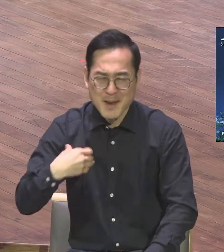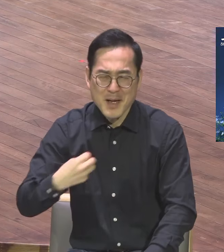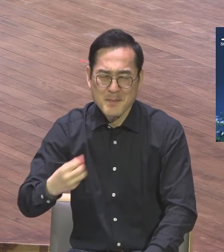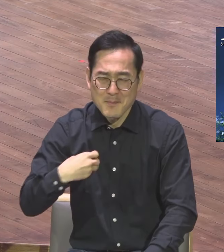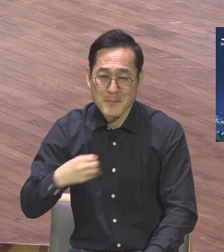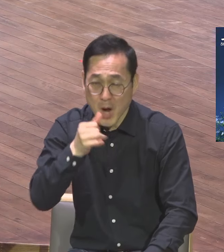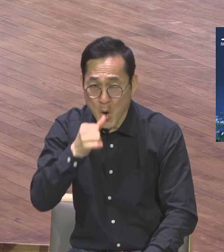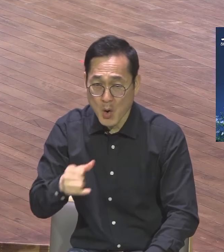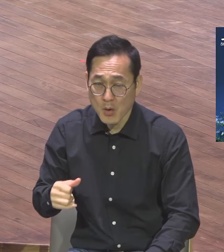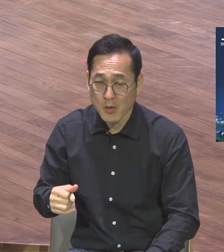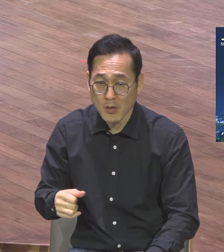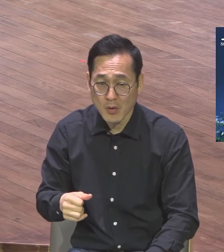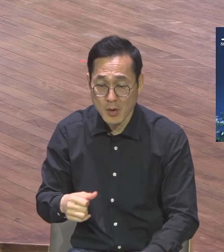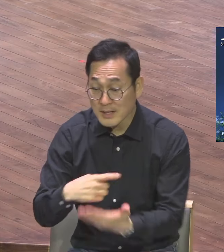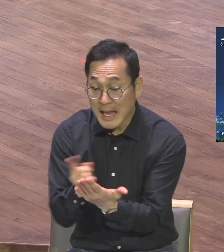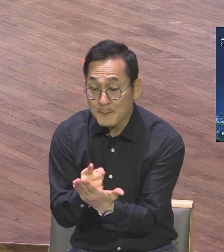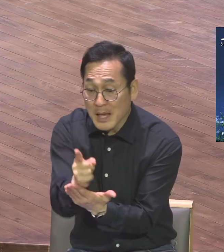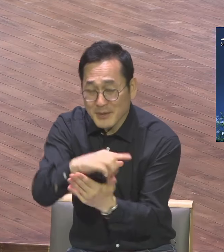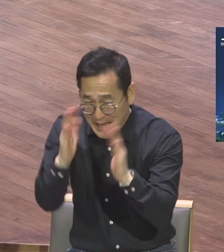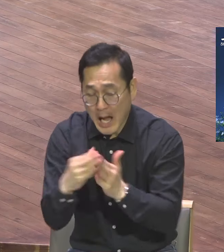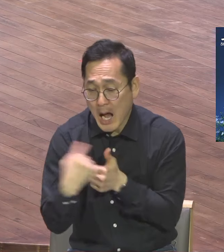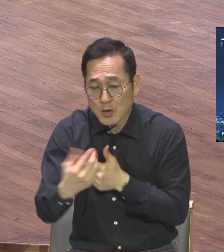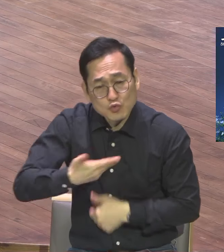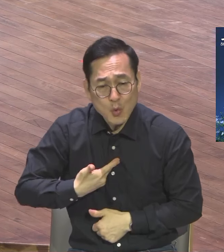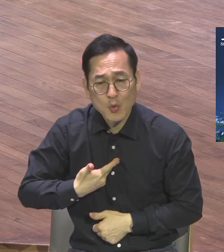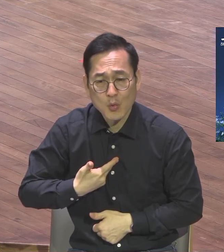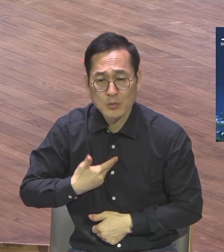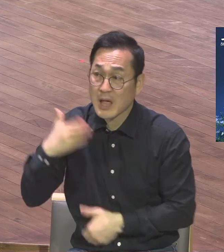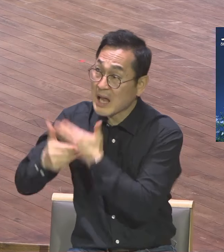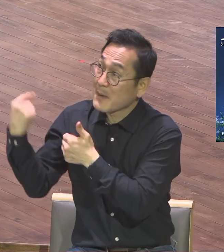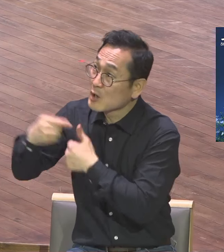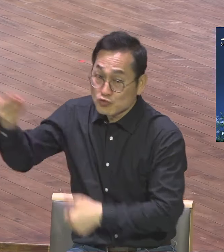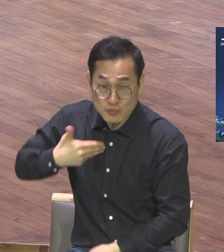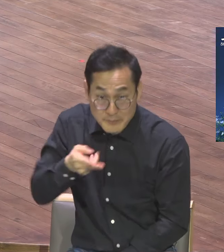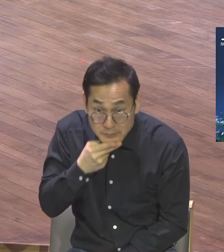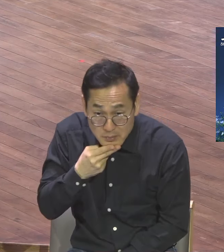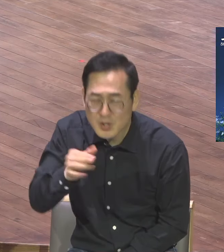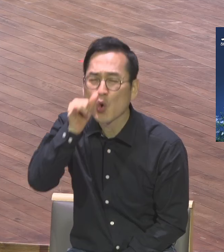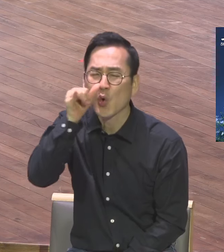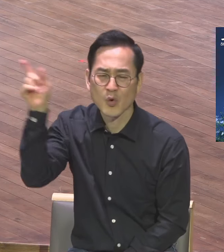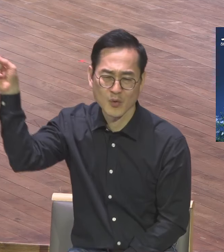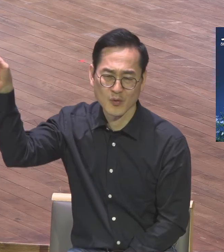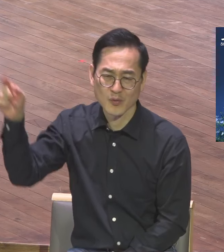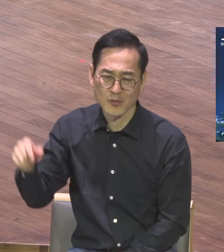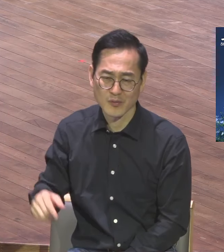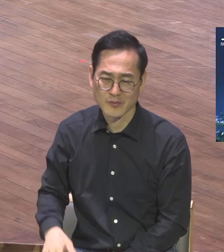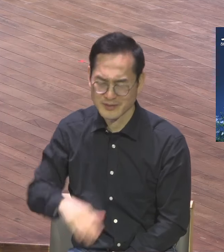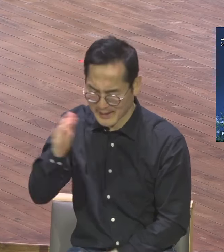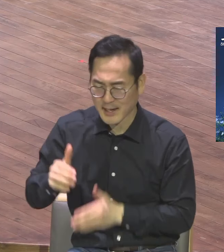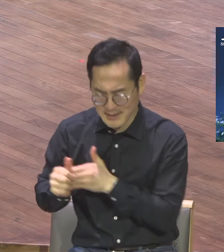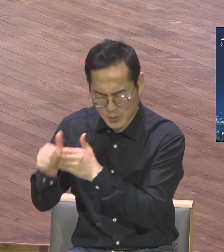하나님이 여러분 인도 안 하시겠냐고요. 인도해 달라고 기도까지 하는데